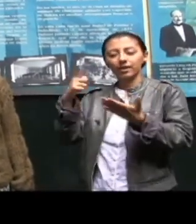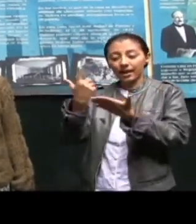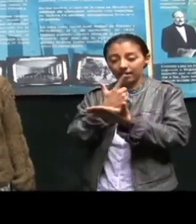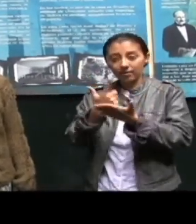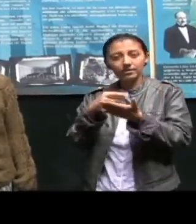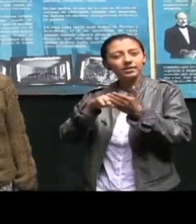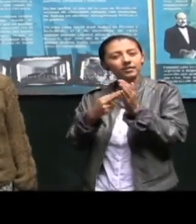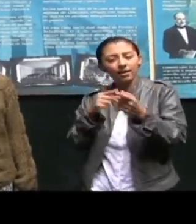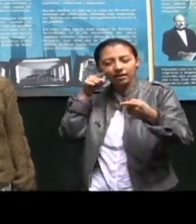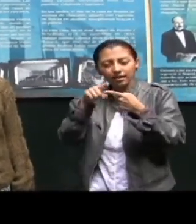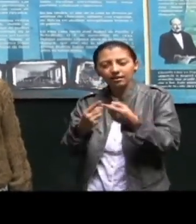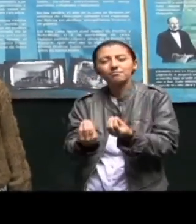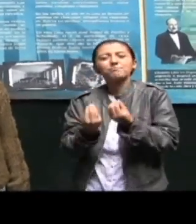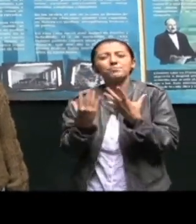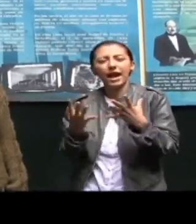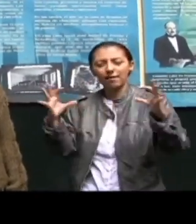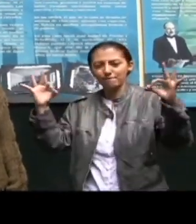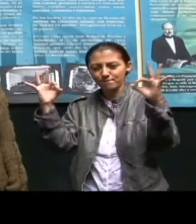nacional. Yo quisiera saber